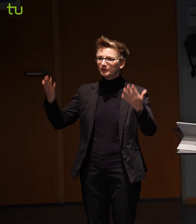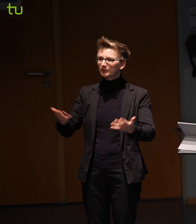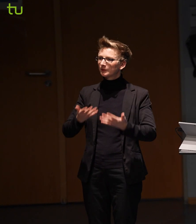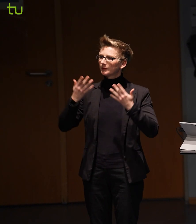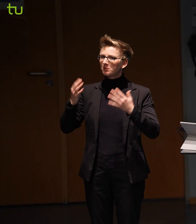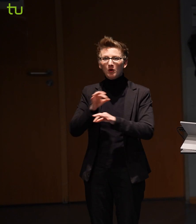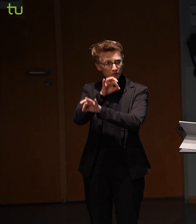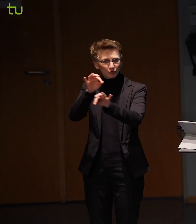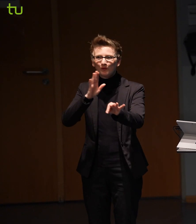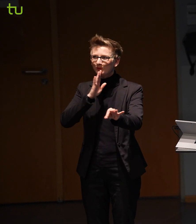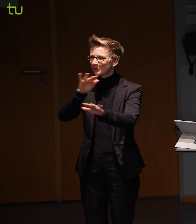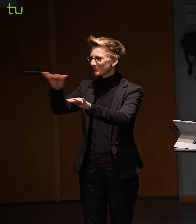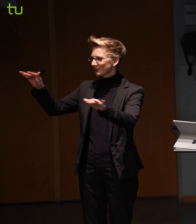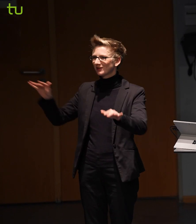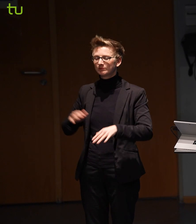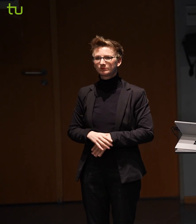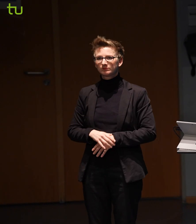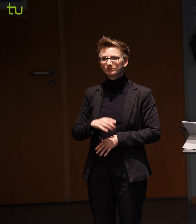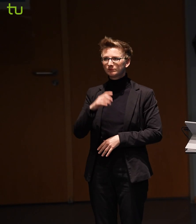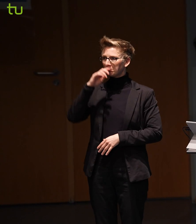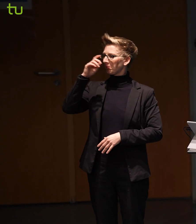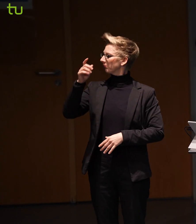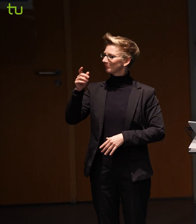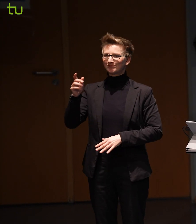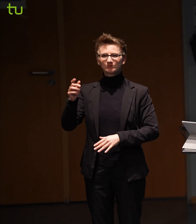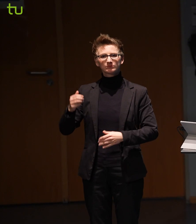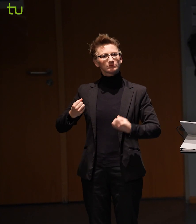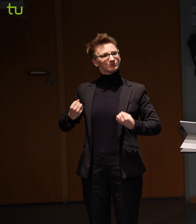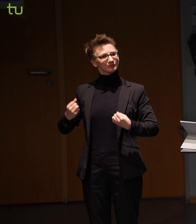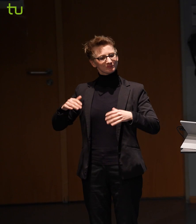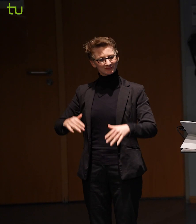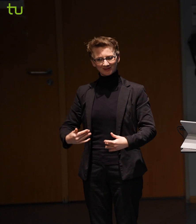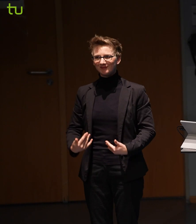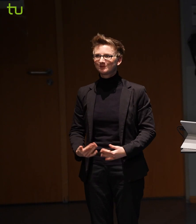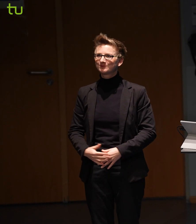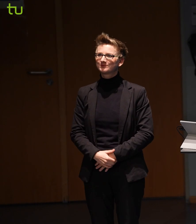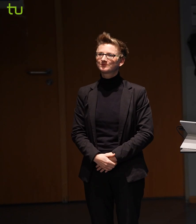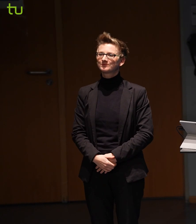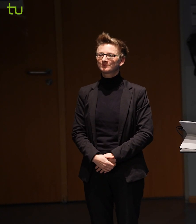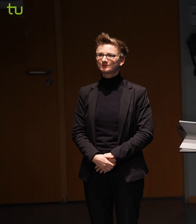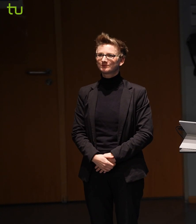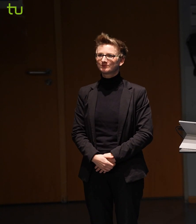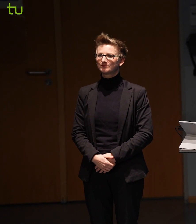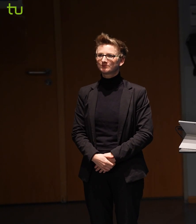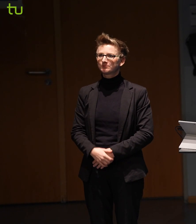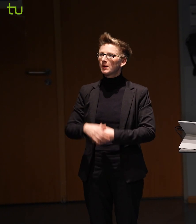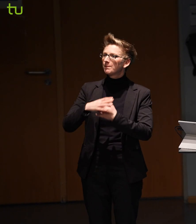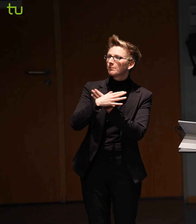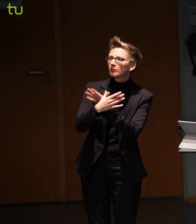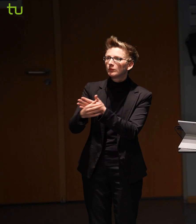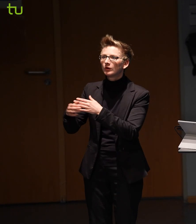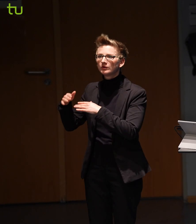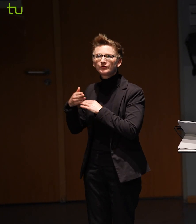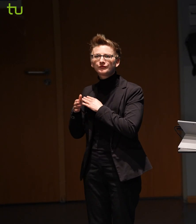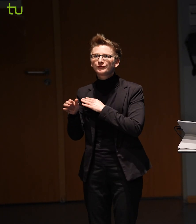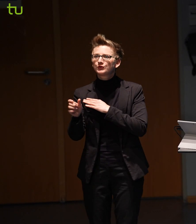übrig und bin nicht hochnäsig und bin an meinem Platz. Die Motte und die Fischeier